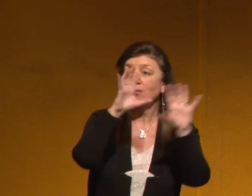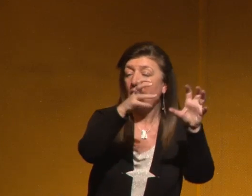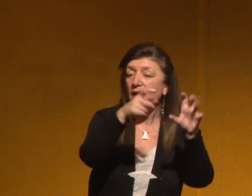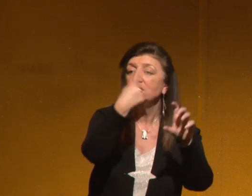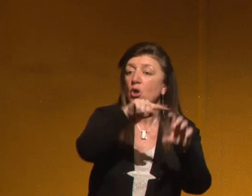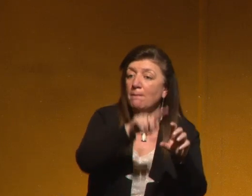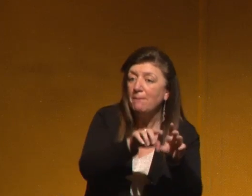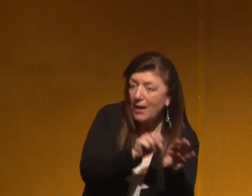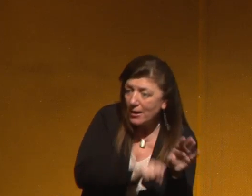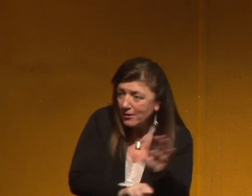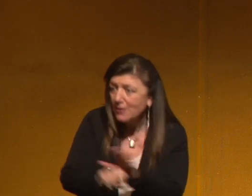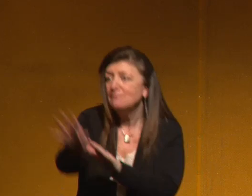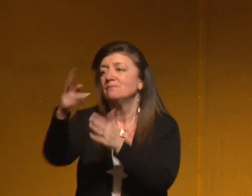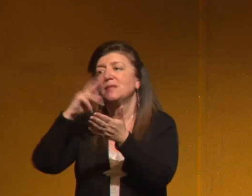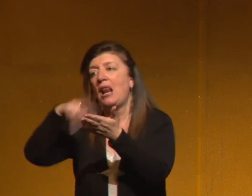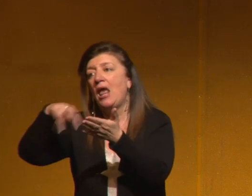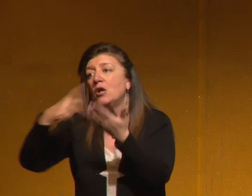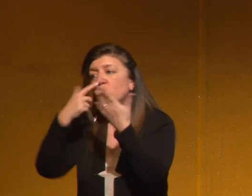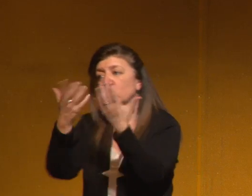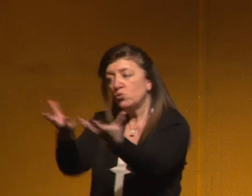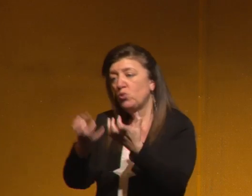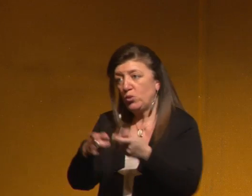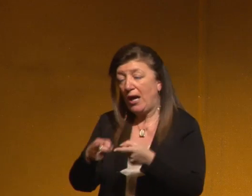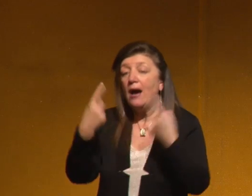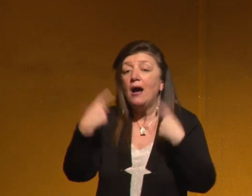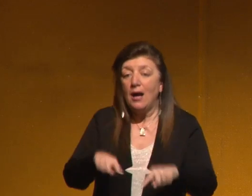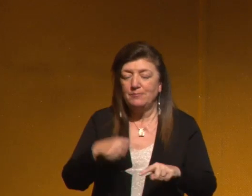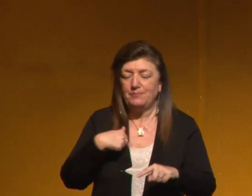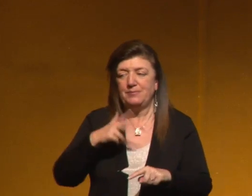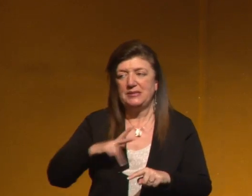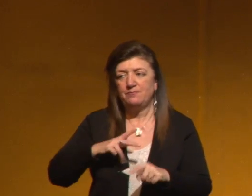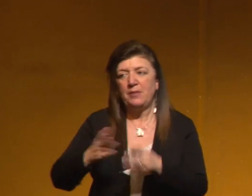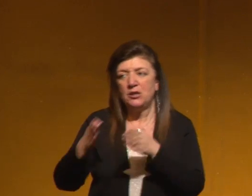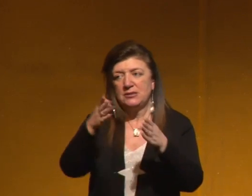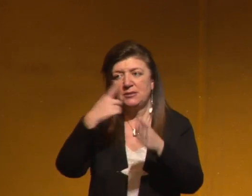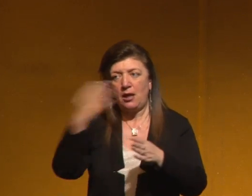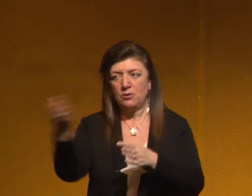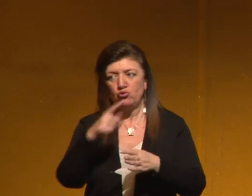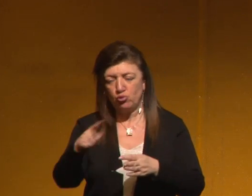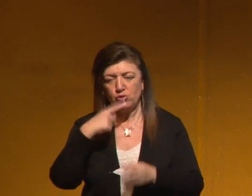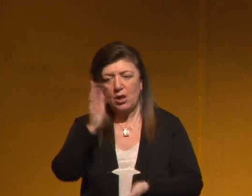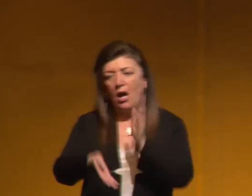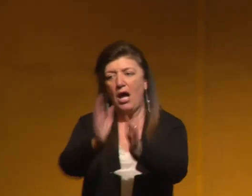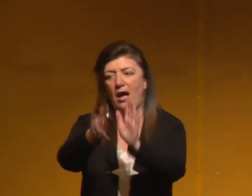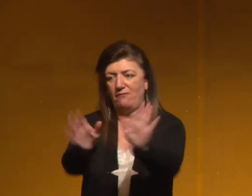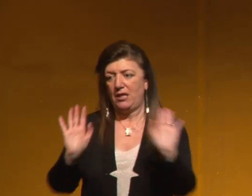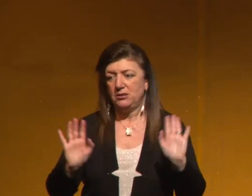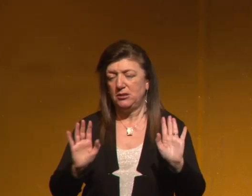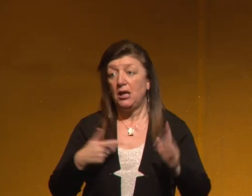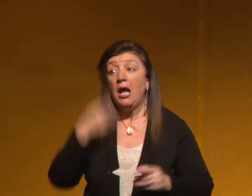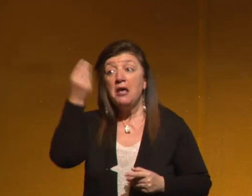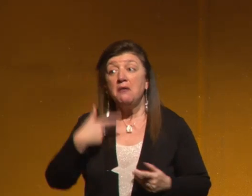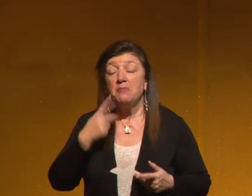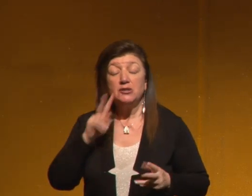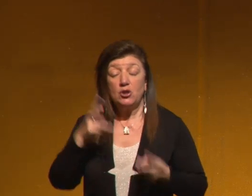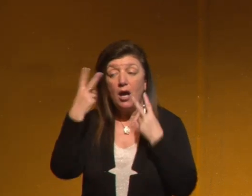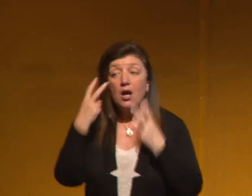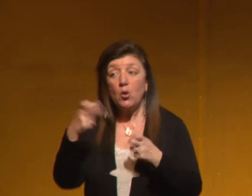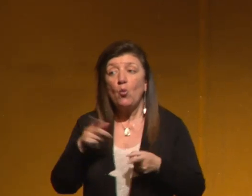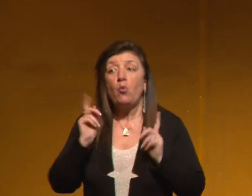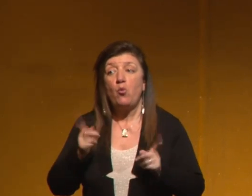pare che insomma da questo punto di vista si possa andare avanti io continuo a pensare ed è una riflessione che non riguarda riguarda veramente lo